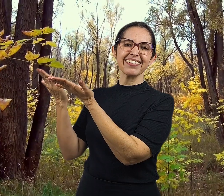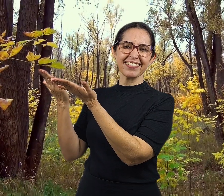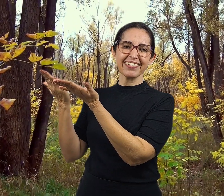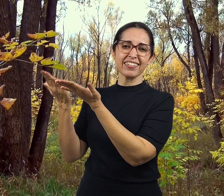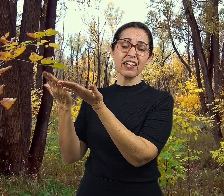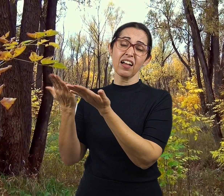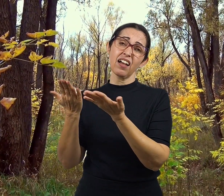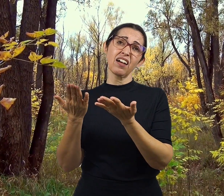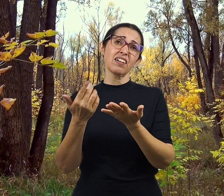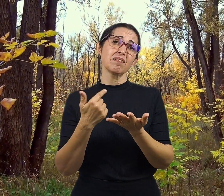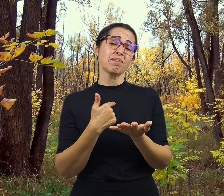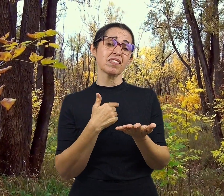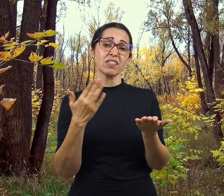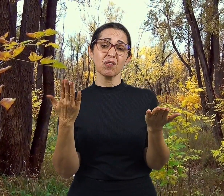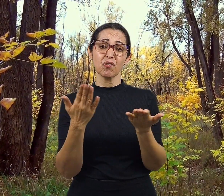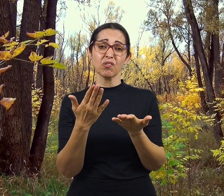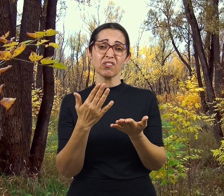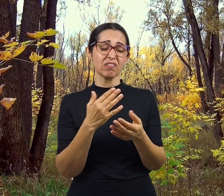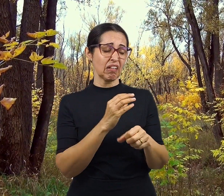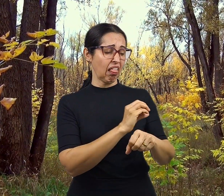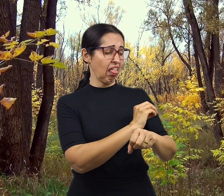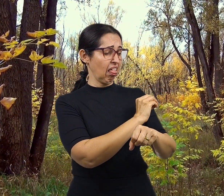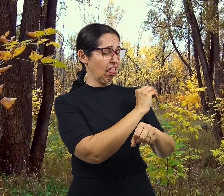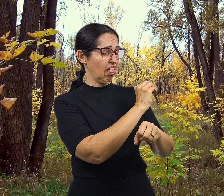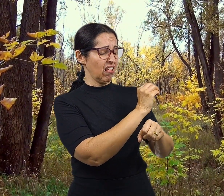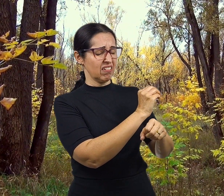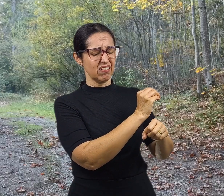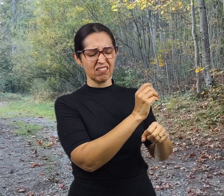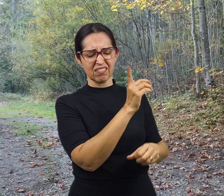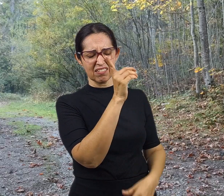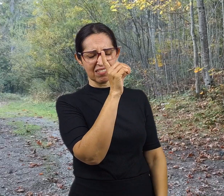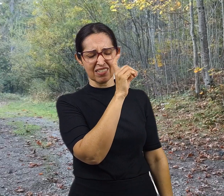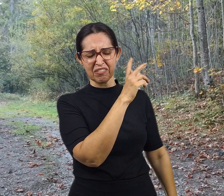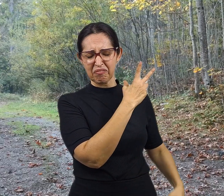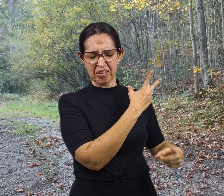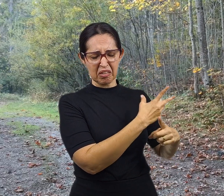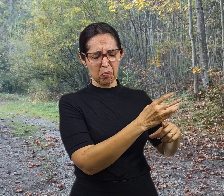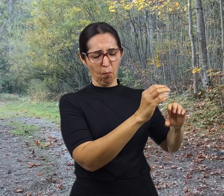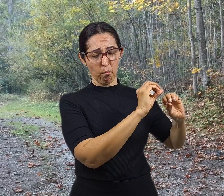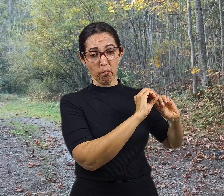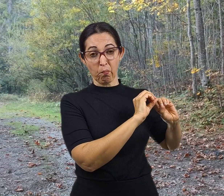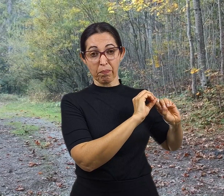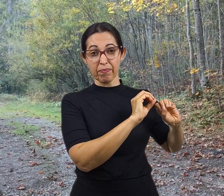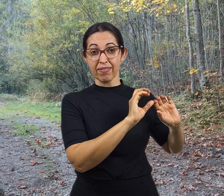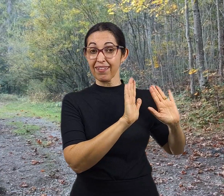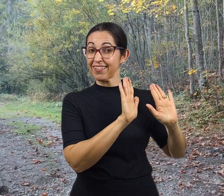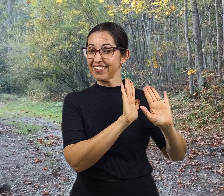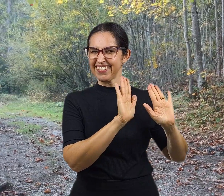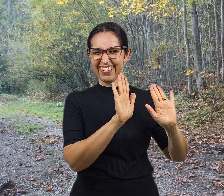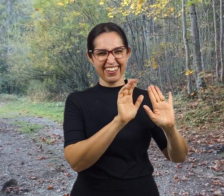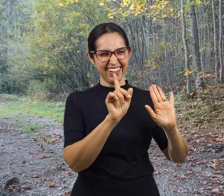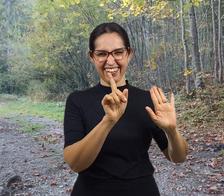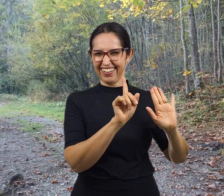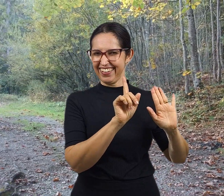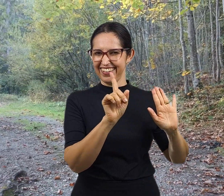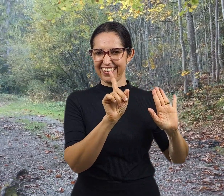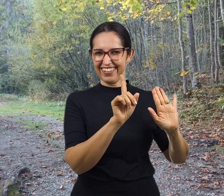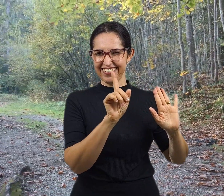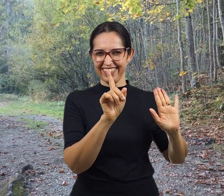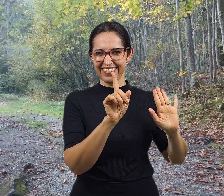não contabilizei vitória nenhuma, meu dia foi uma luta. Meu irmão, você está enganado.